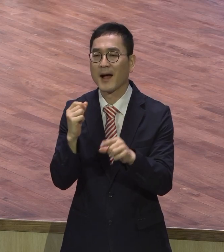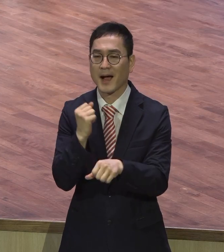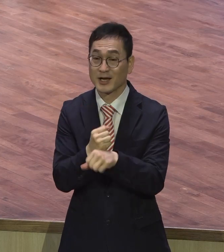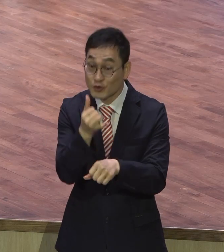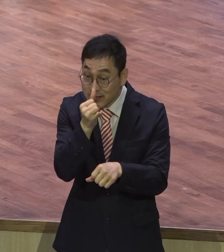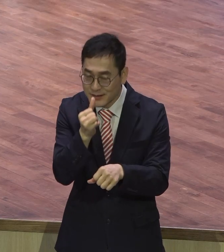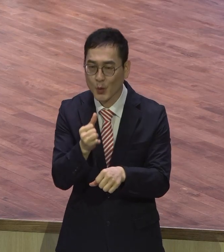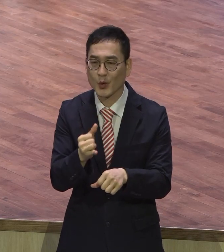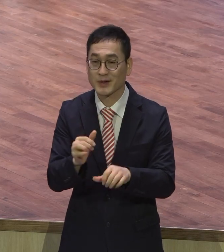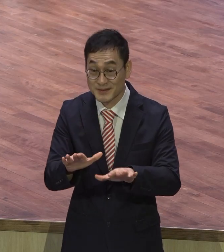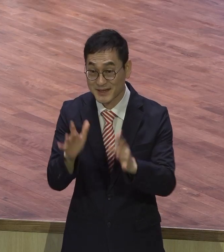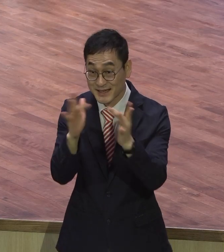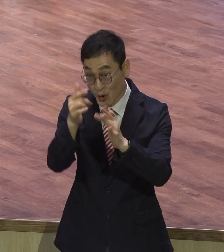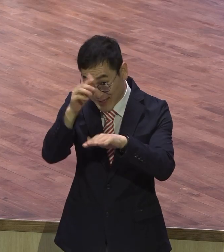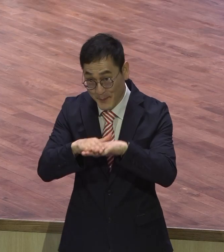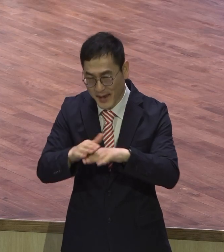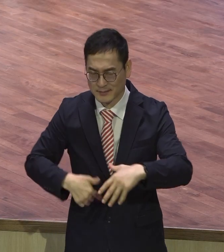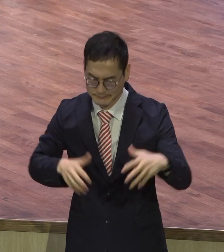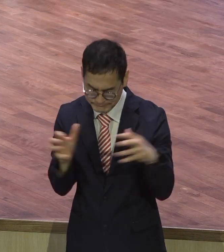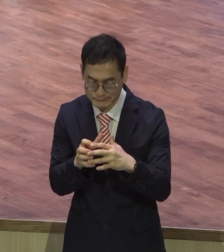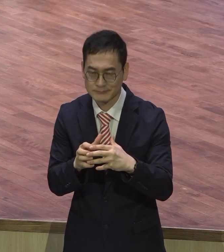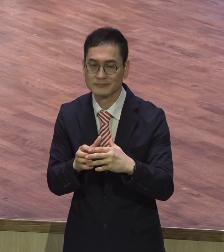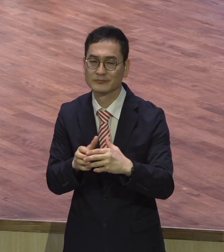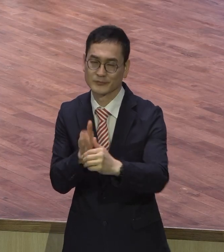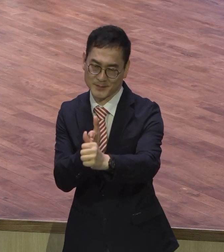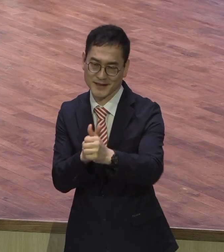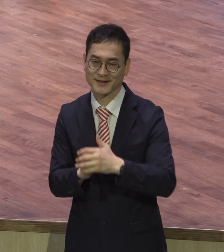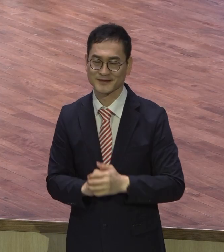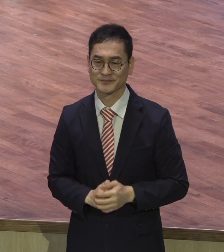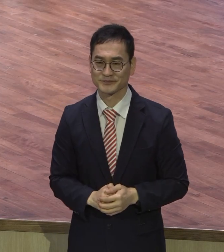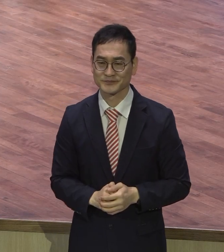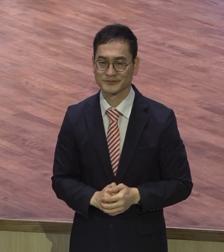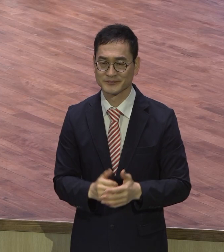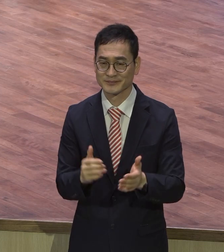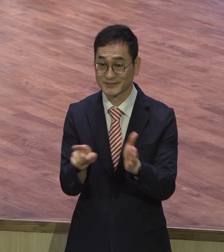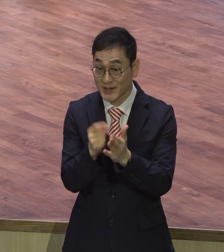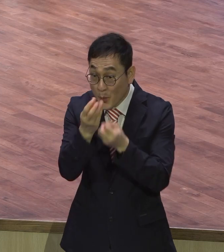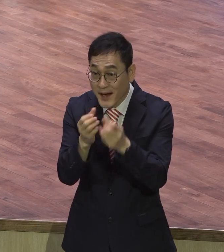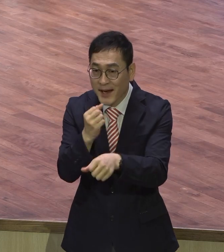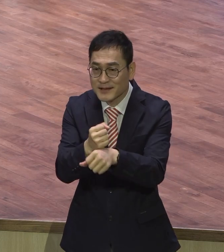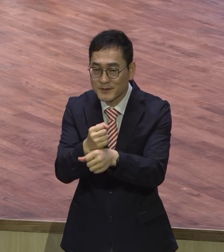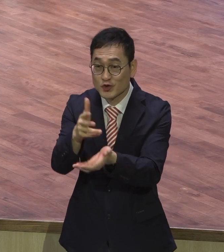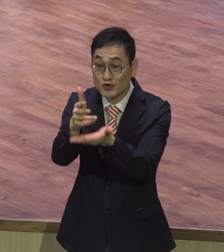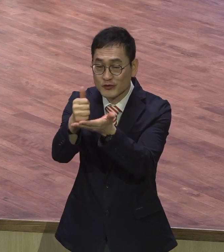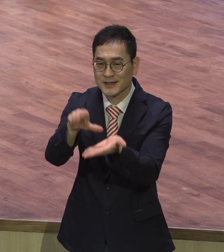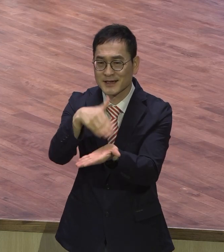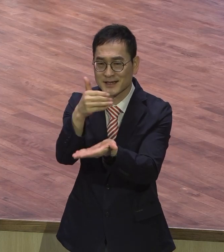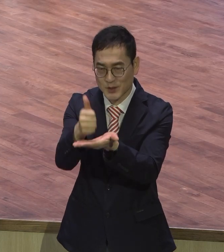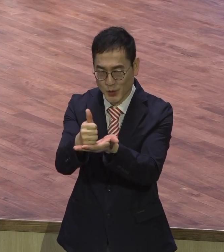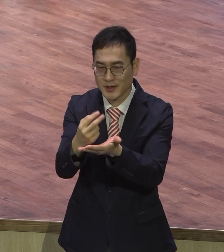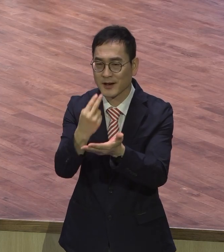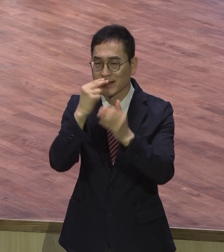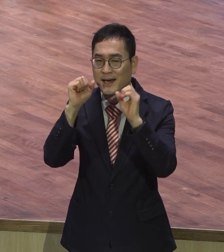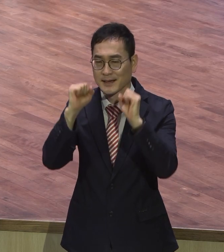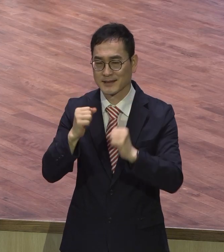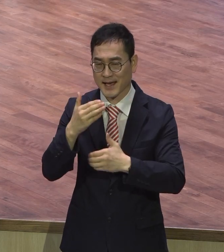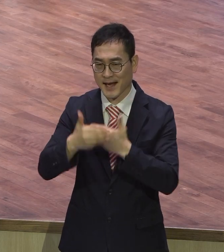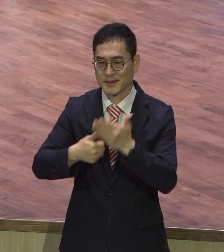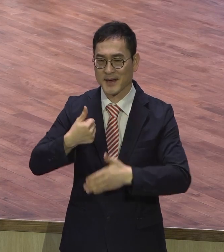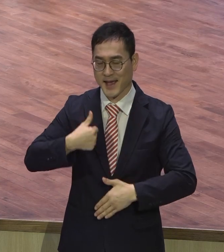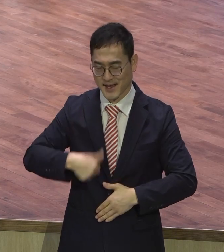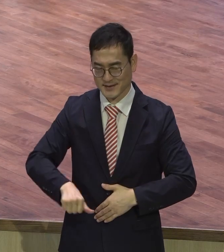우리 신앙 고백합시다. 주는 그리스도시오 살아계신 하나님의 아들이십니다.